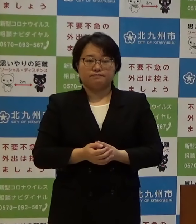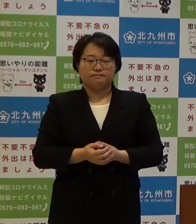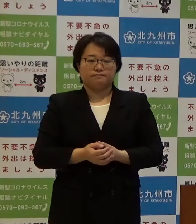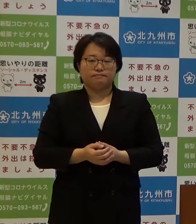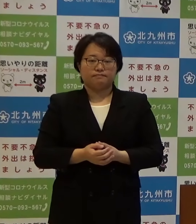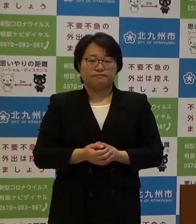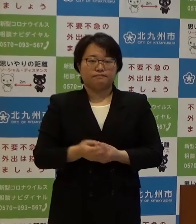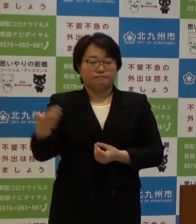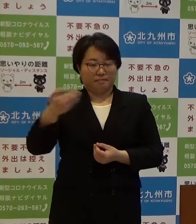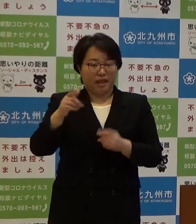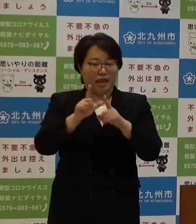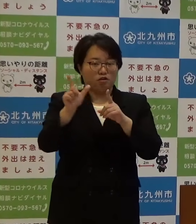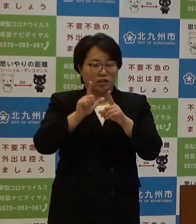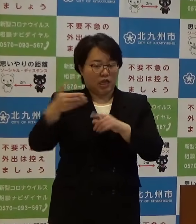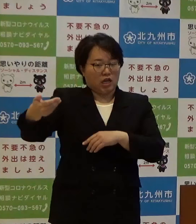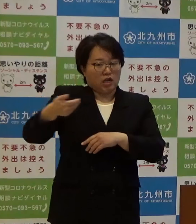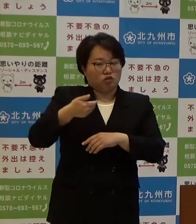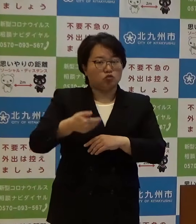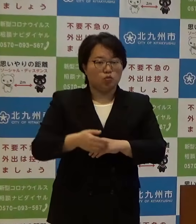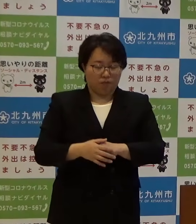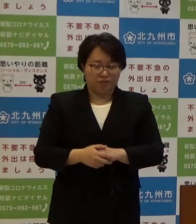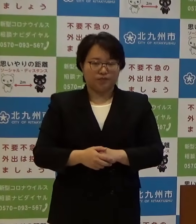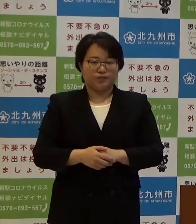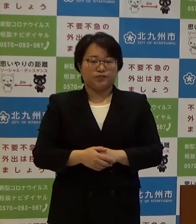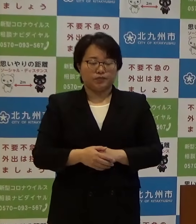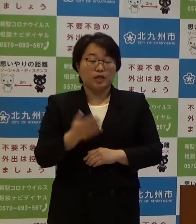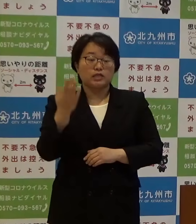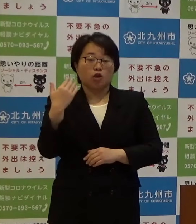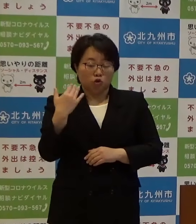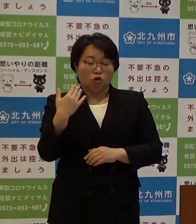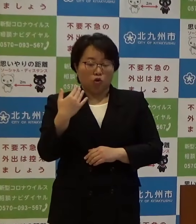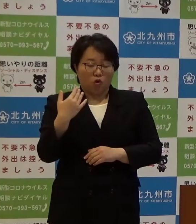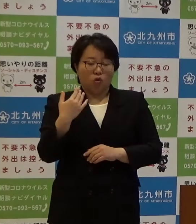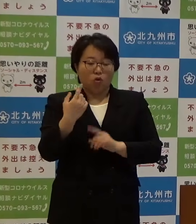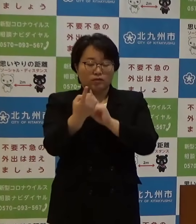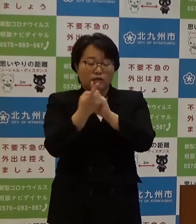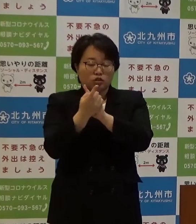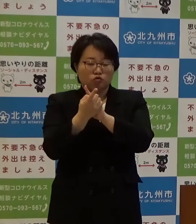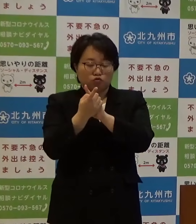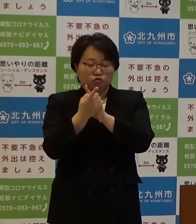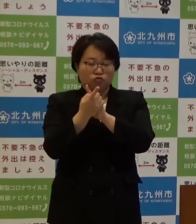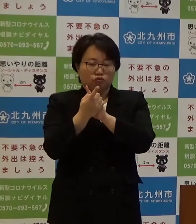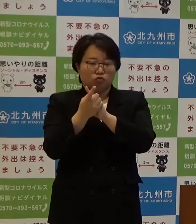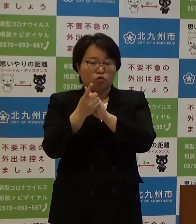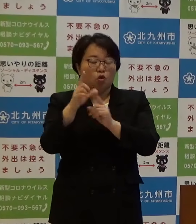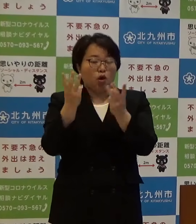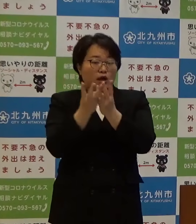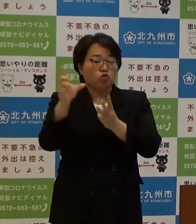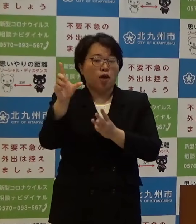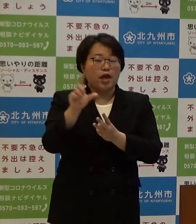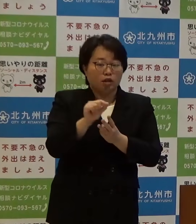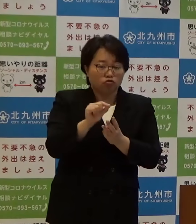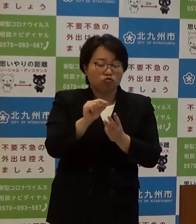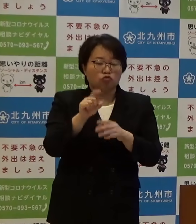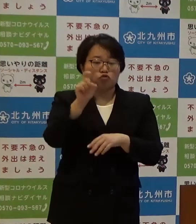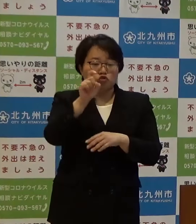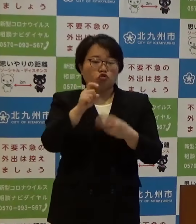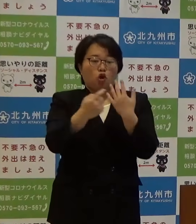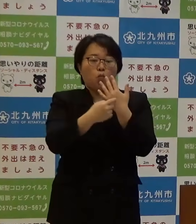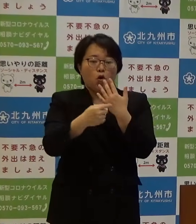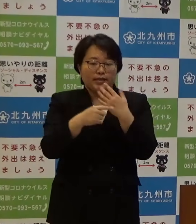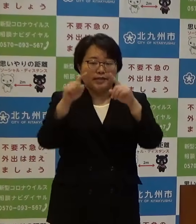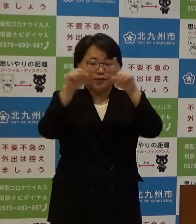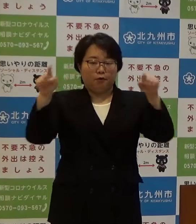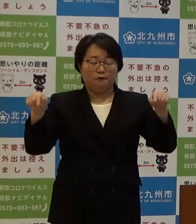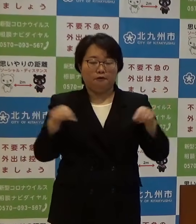すいません、NHK です。この8割減らす10のポイントの紙なんですけど、これは市内どこかに貼る